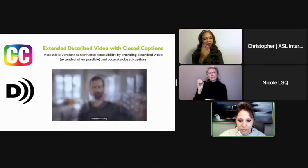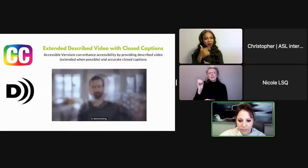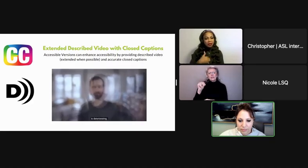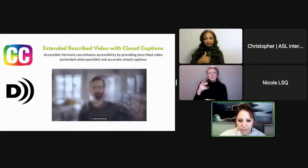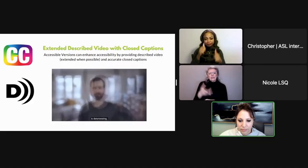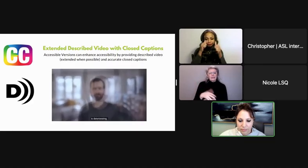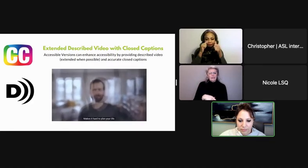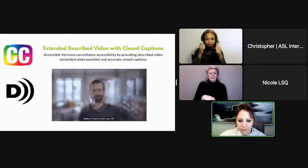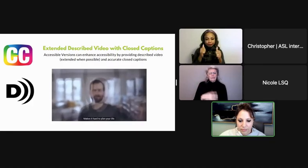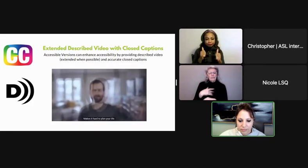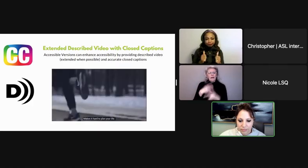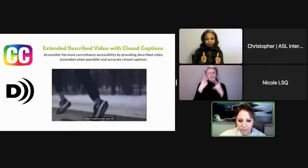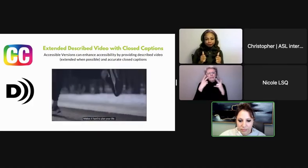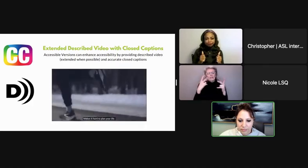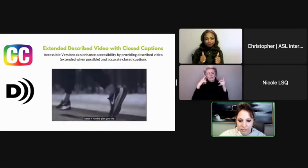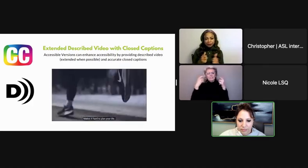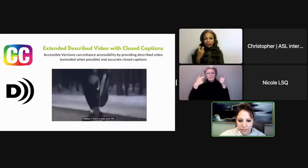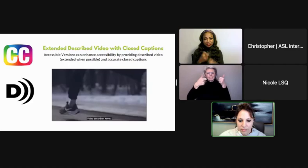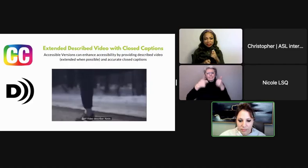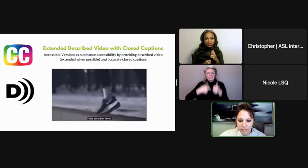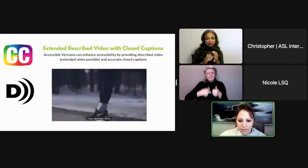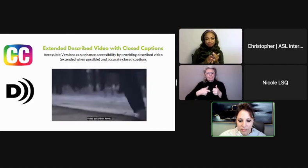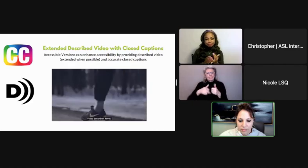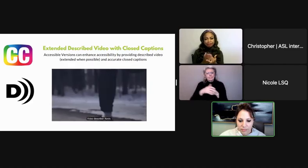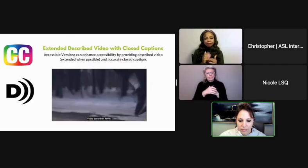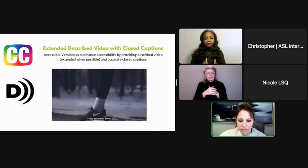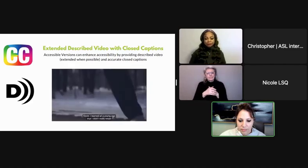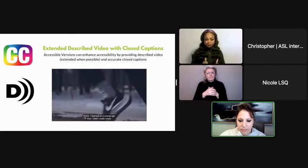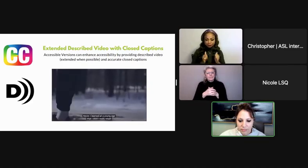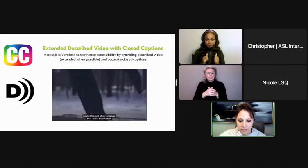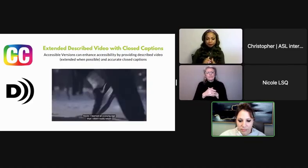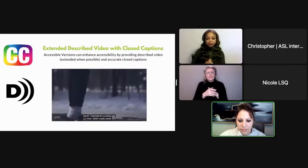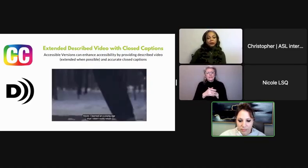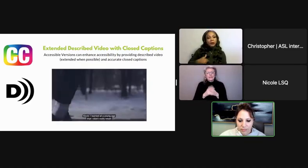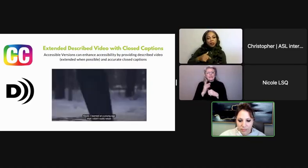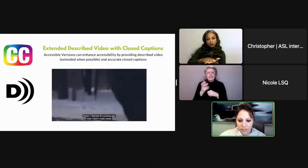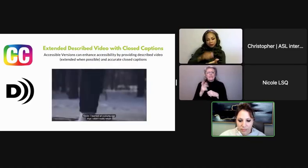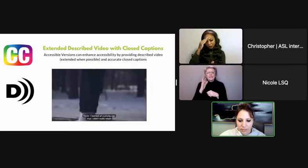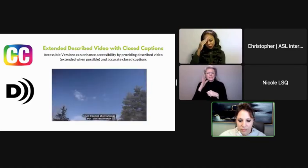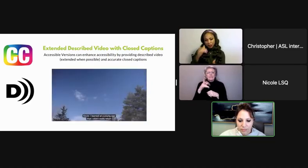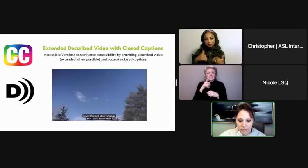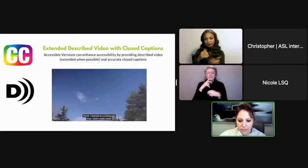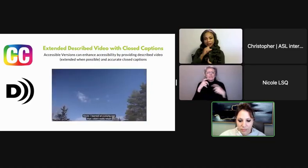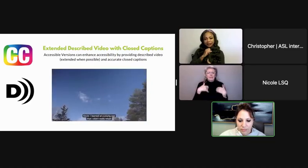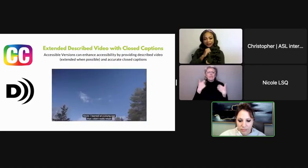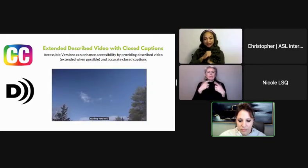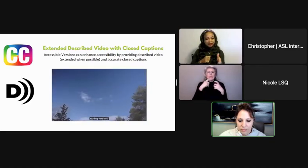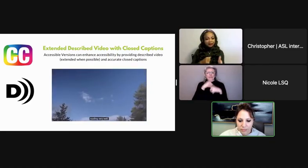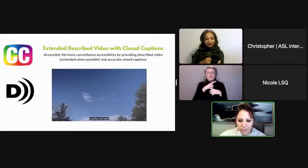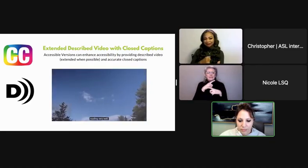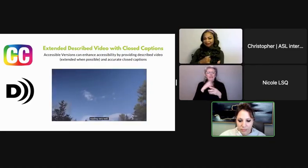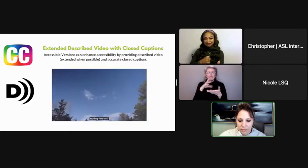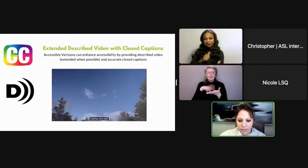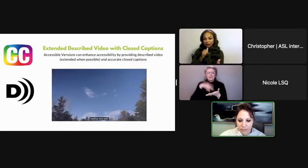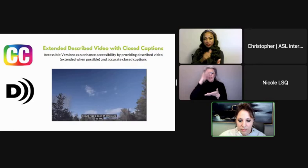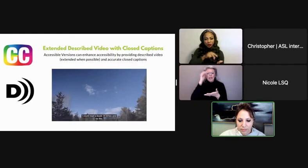ma vision se détériore, donc ça va rendre ma vie plus difficile, j'ai appris très tôt